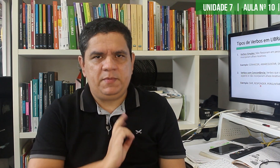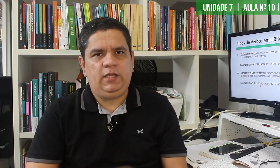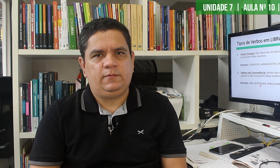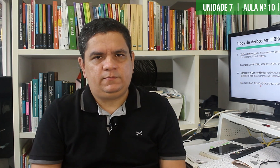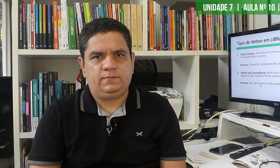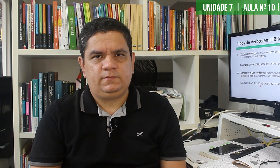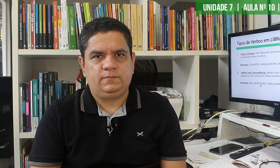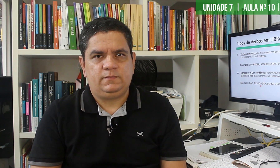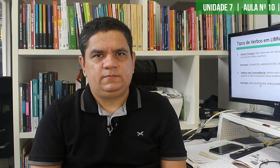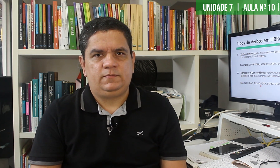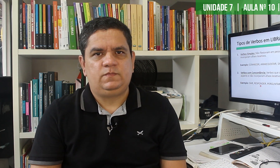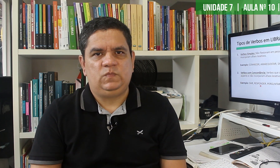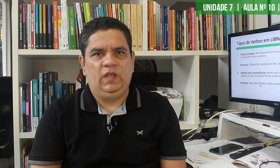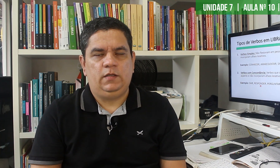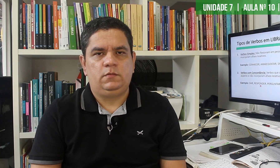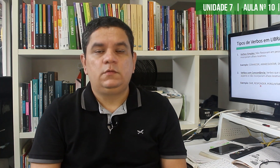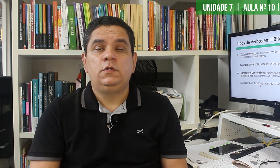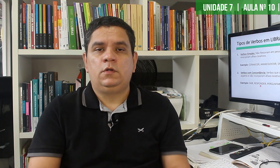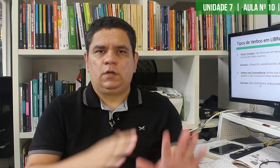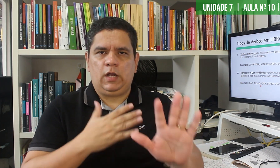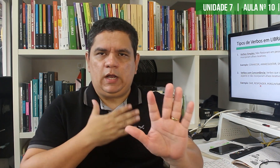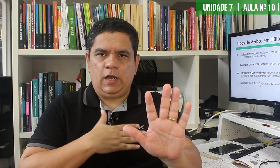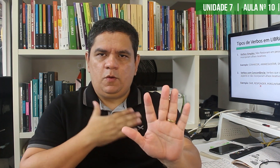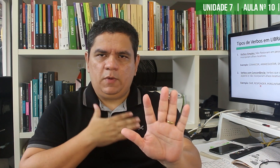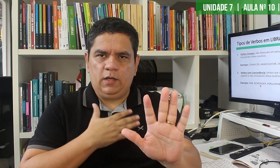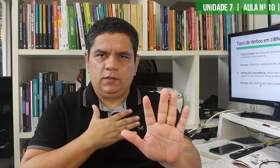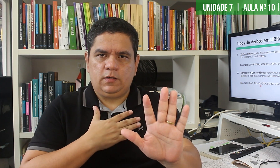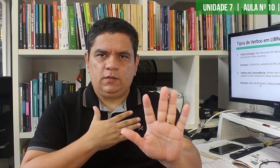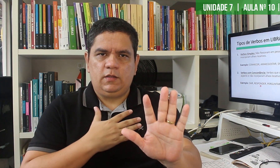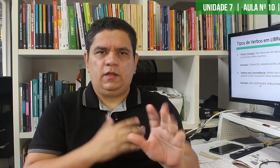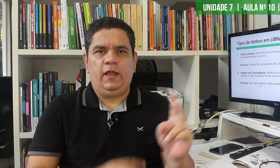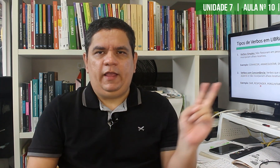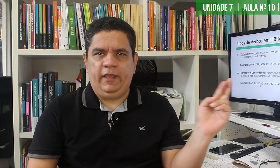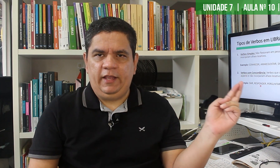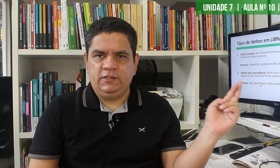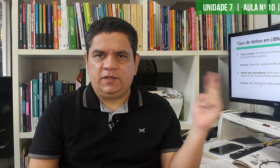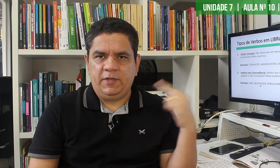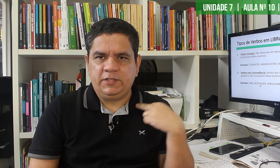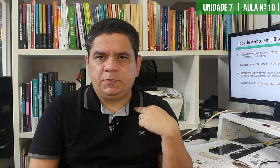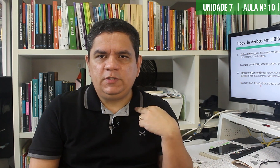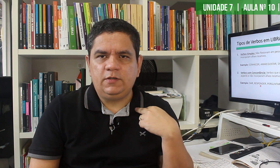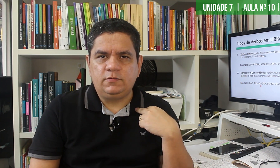mim, né? Calma. Ele já me respondeu.